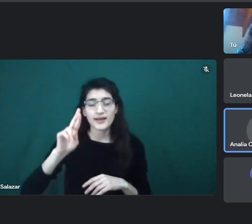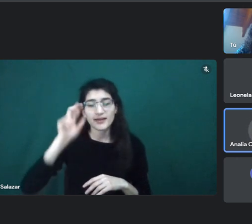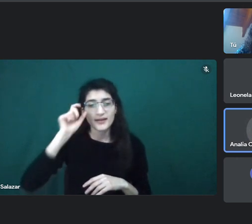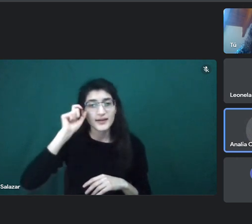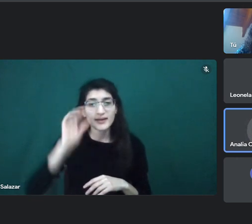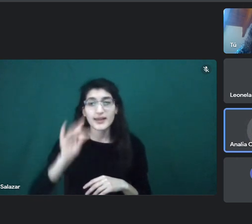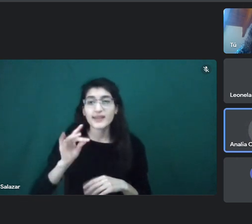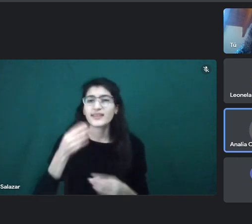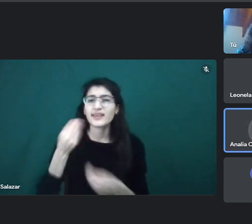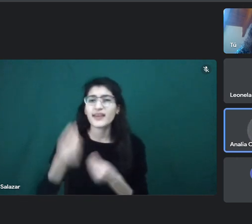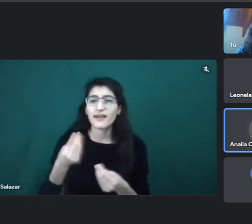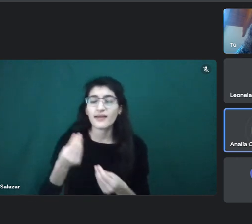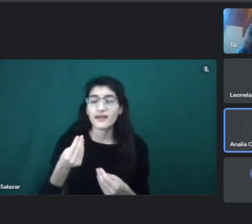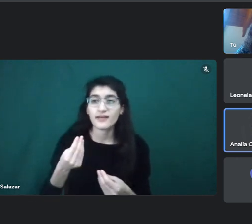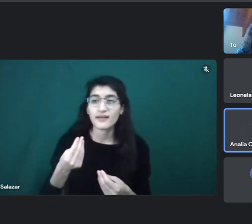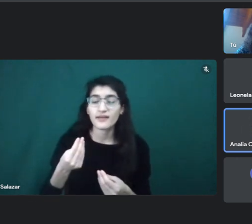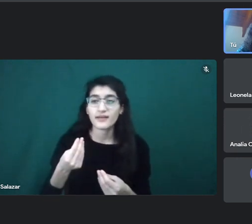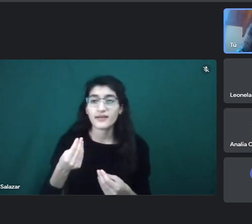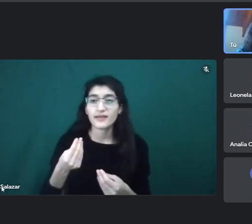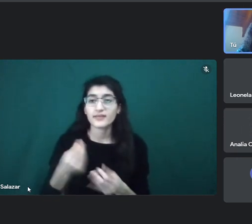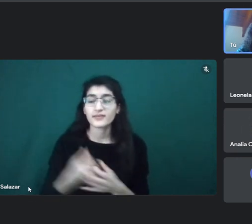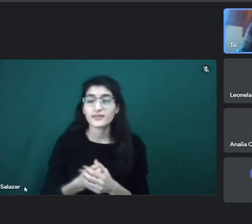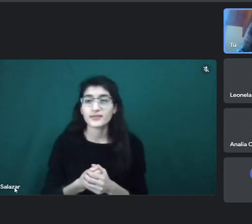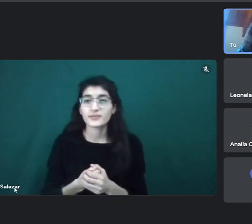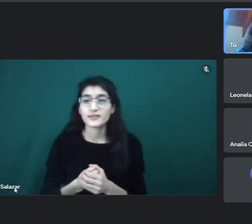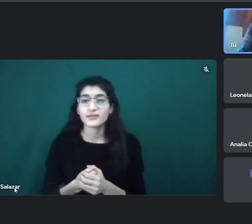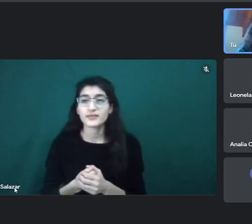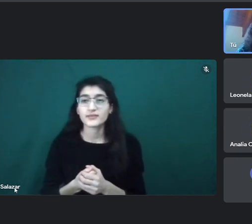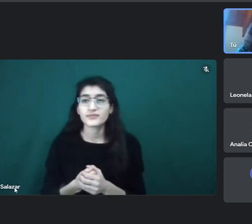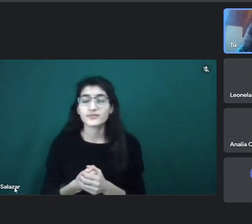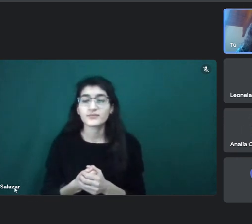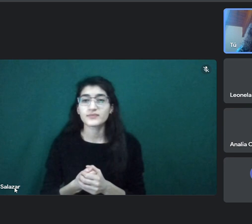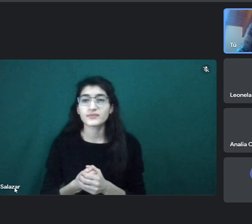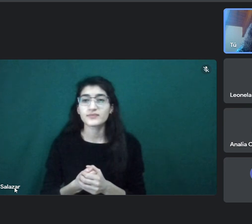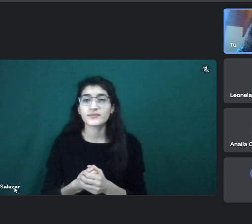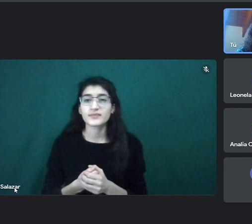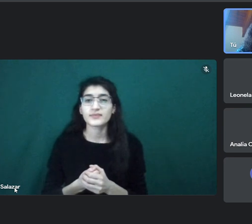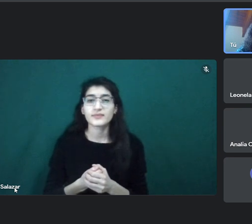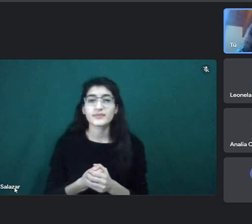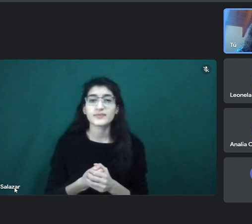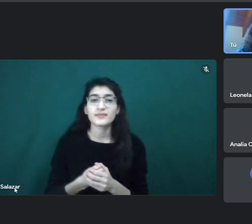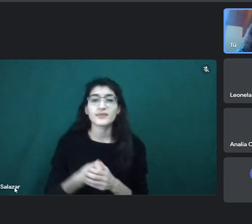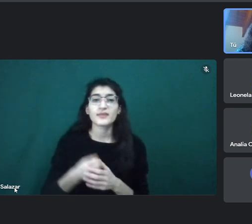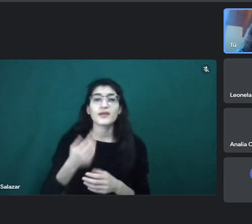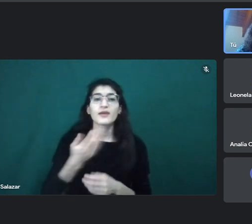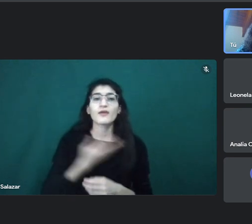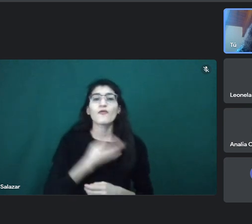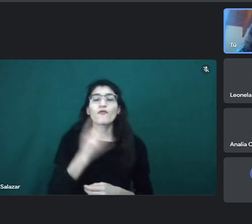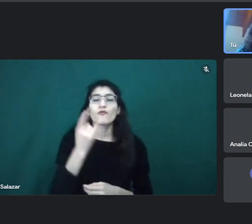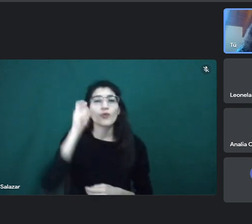La infraestructura. Sí, no, ¿cuál palabra corresponde a fuera de la red?